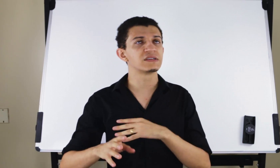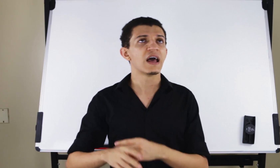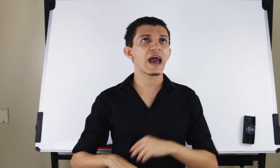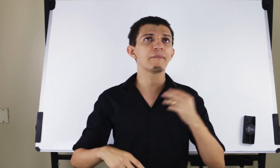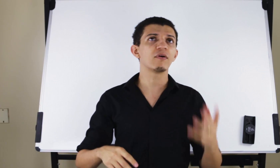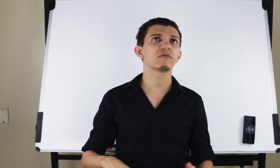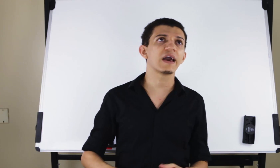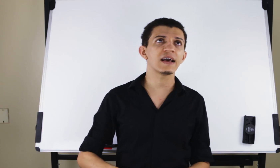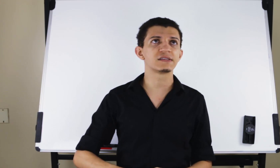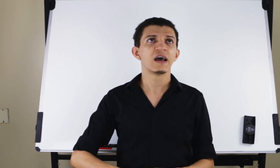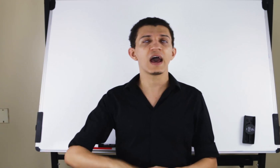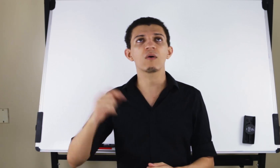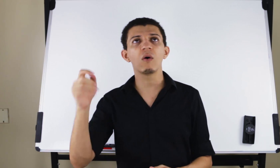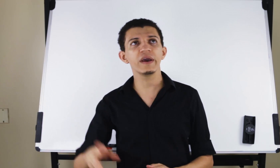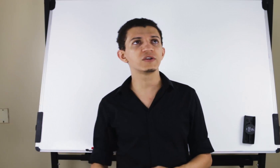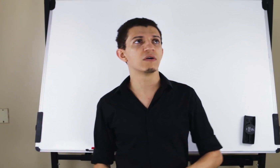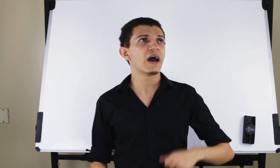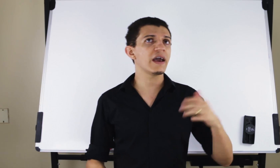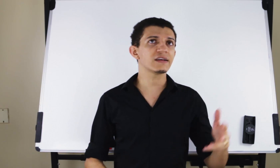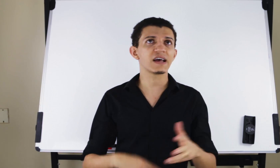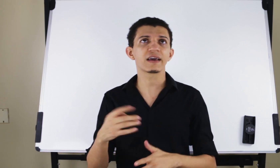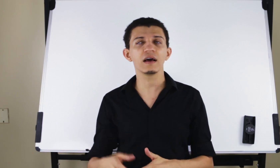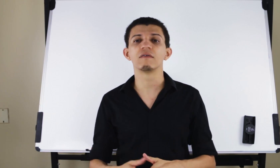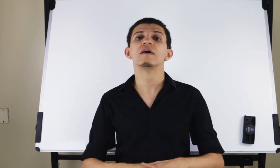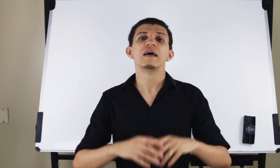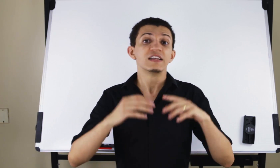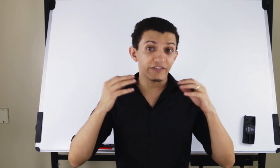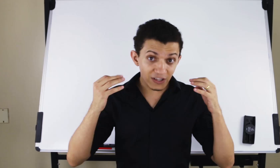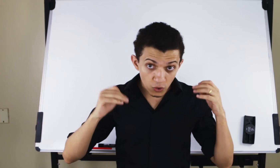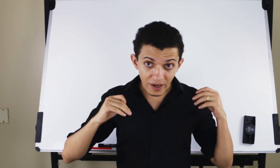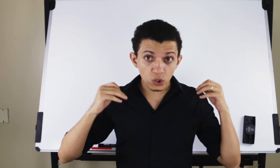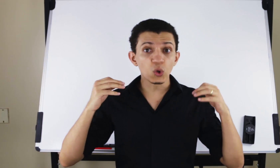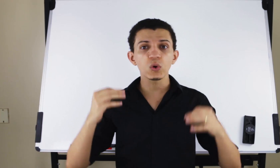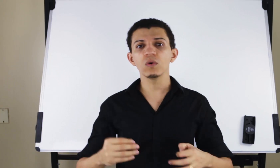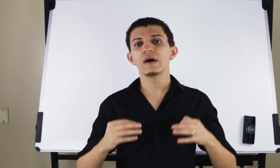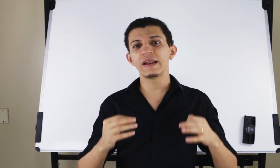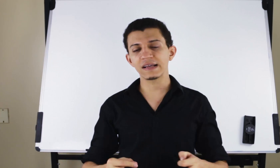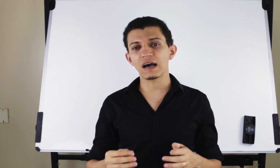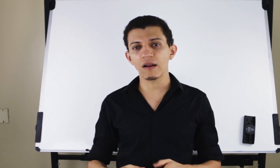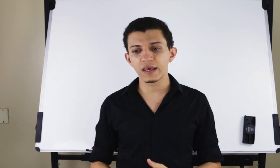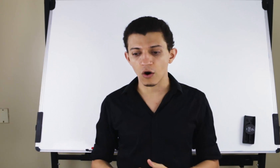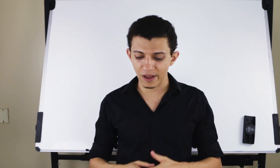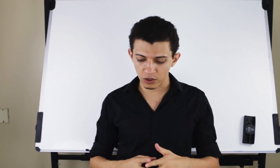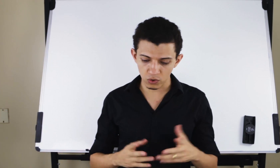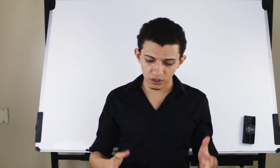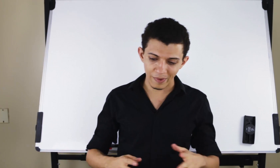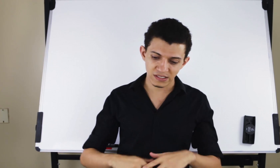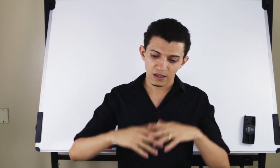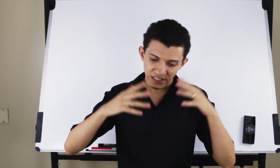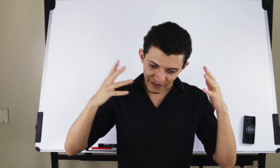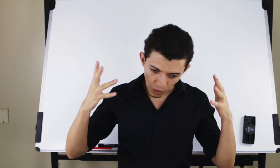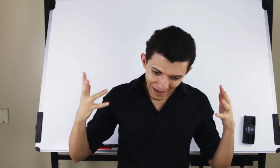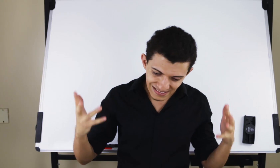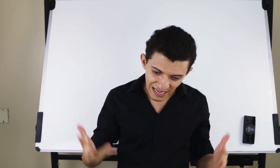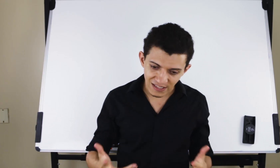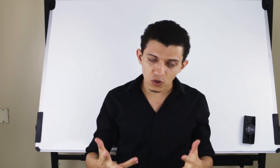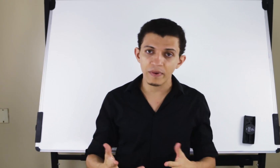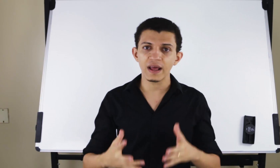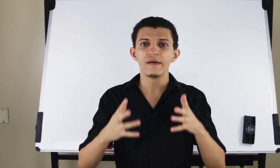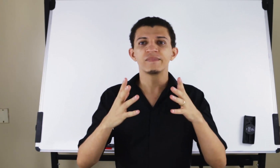É em português? É igual índio? É isso, é aquilo? Você vai descobrir tudo nessa aula aqui, ou melhor, tudo não, mas você vai começar a descobrir